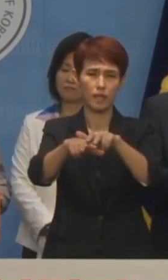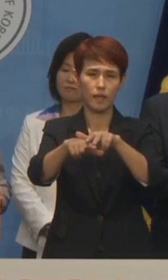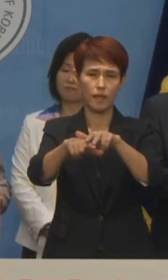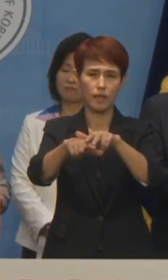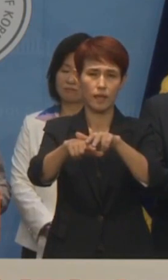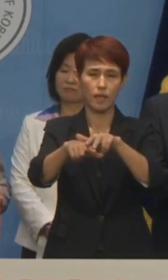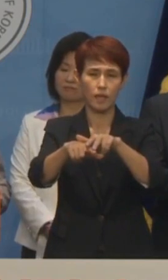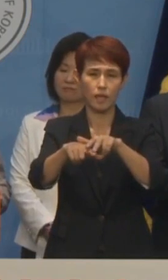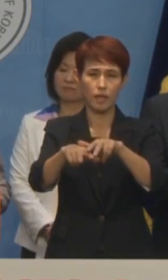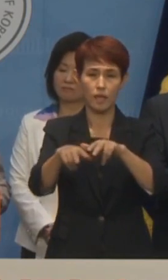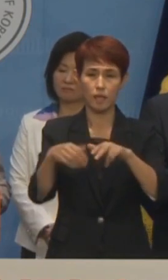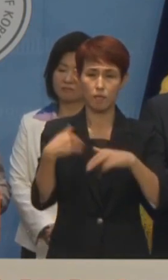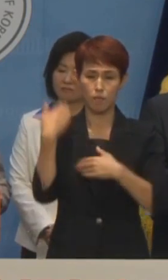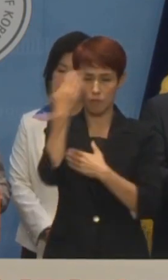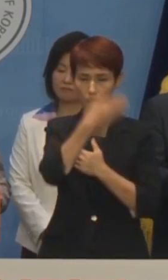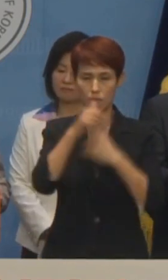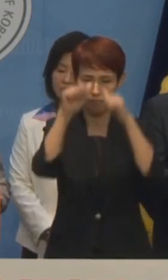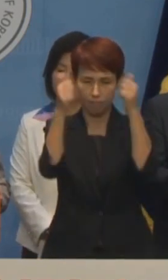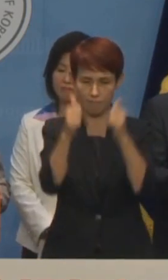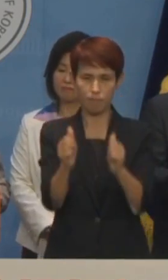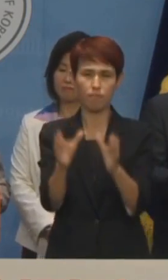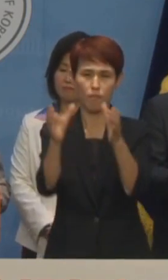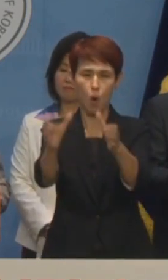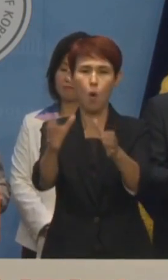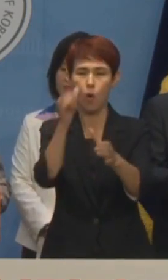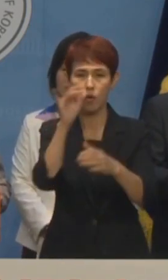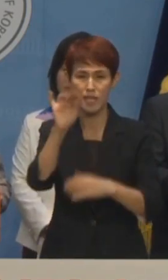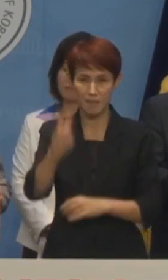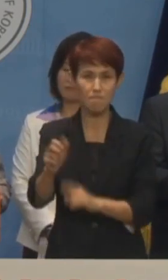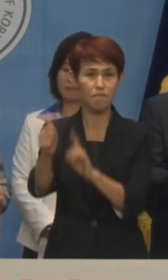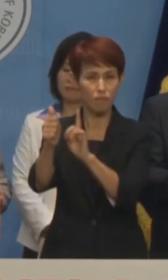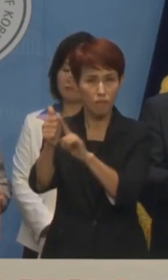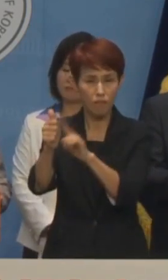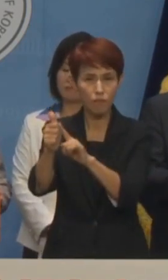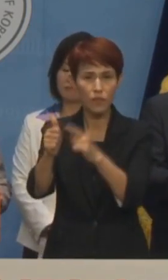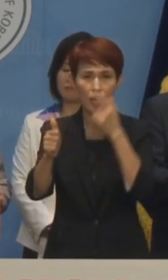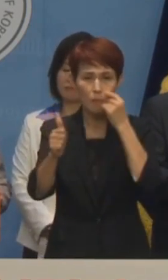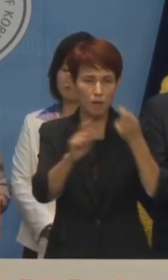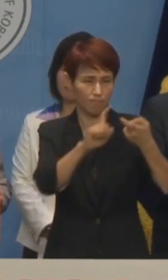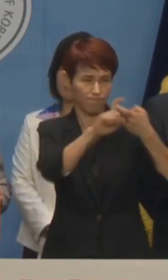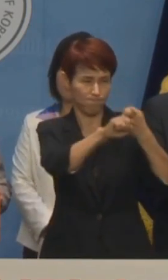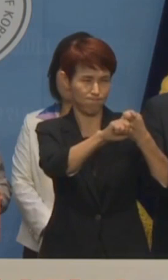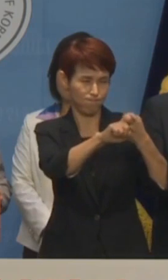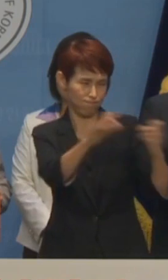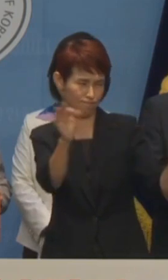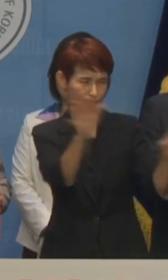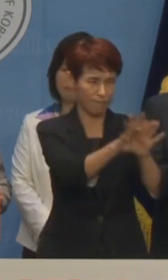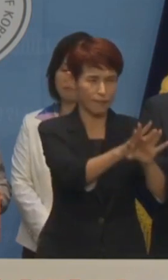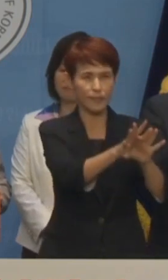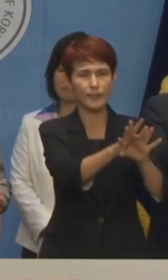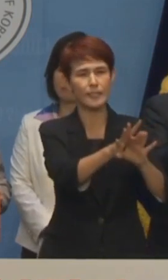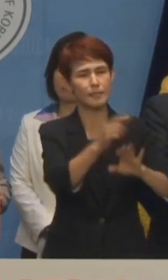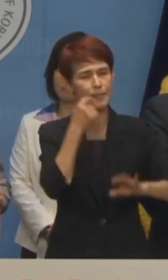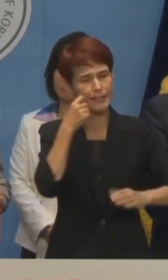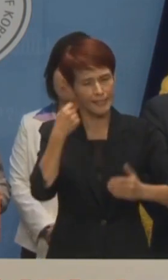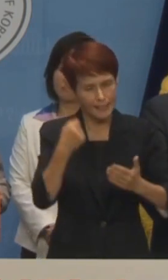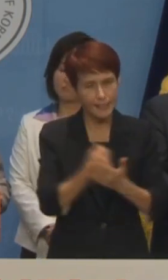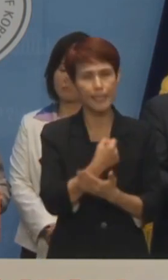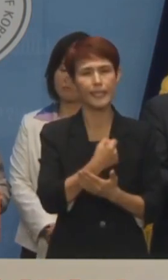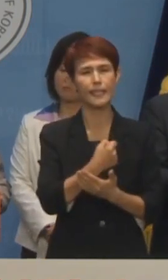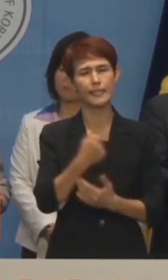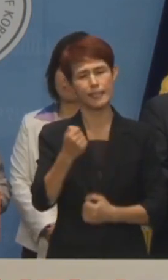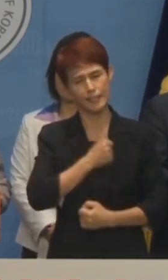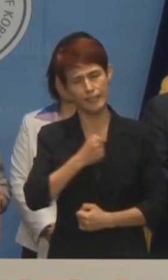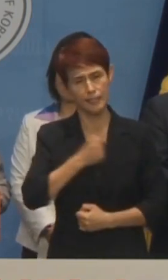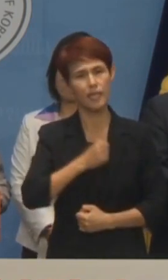숭상도 모셔져 있습니다. 고 임종국 선생께서 친일파를 청산하지 못한 후과라며